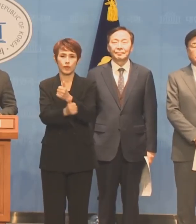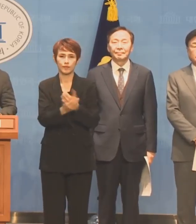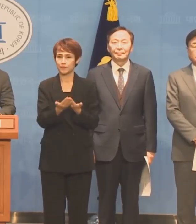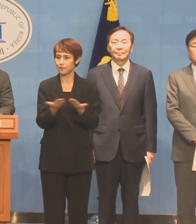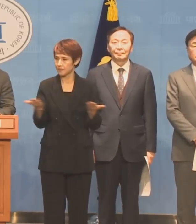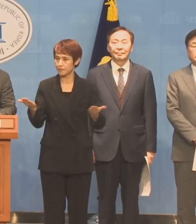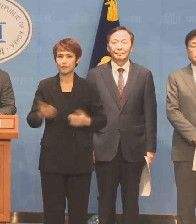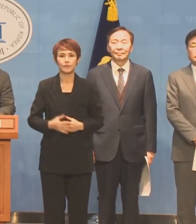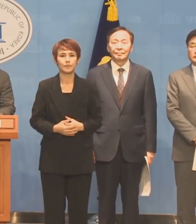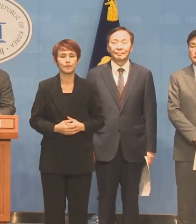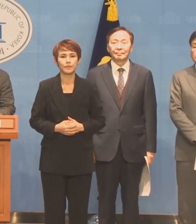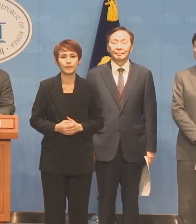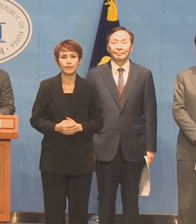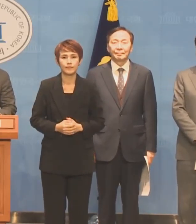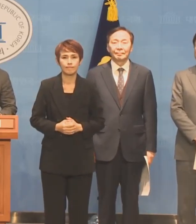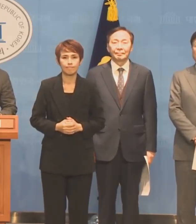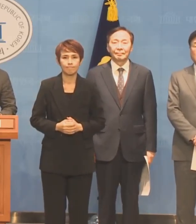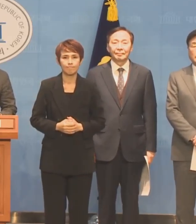일동입니다.